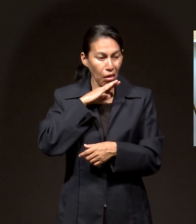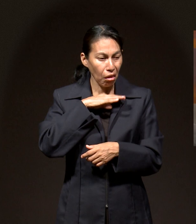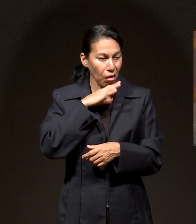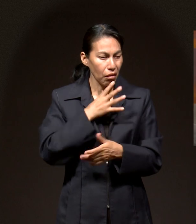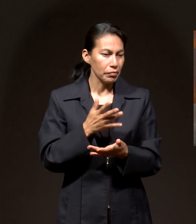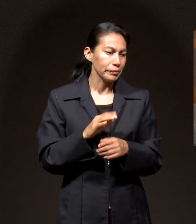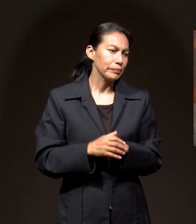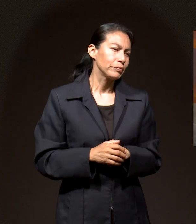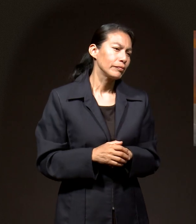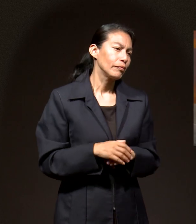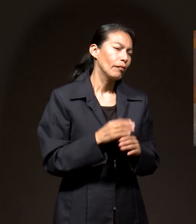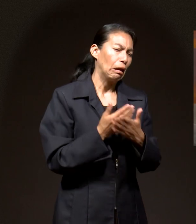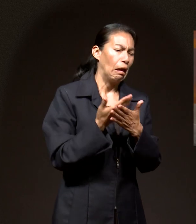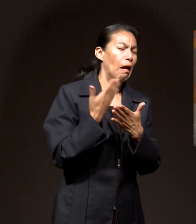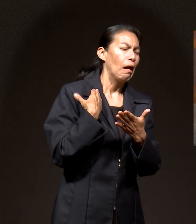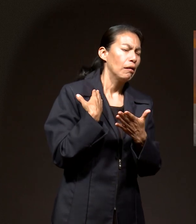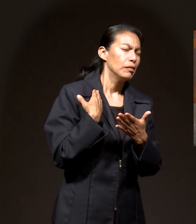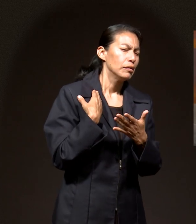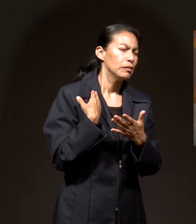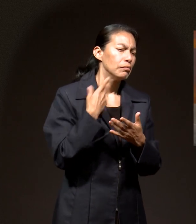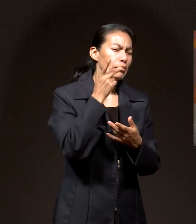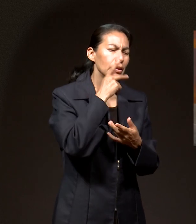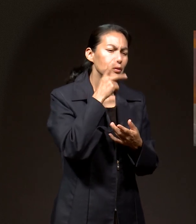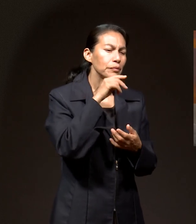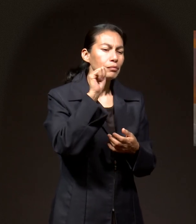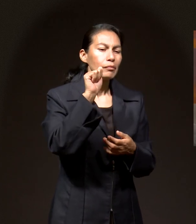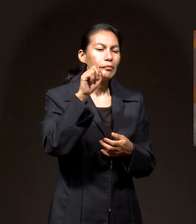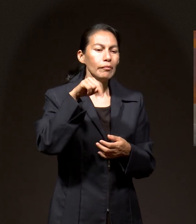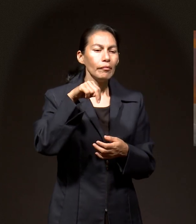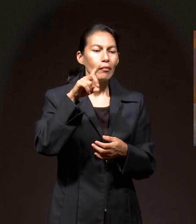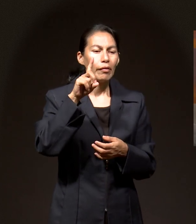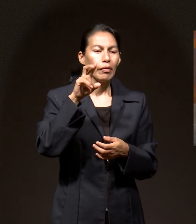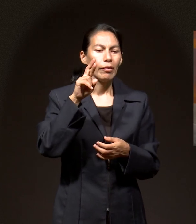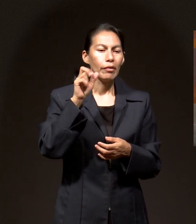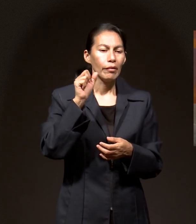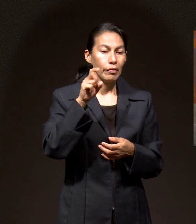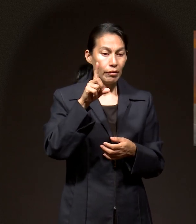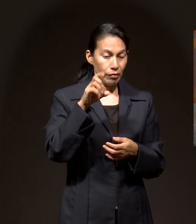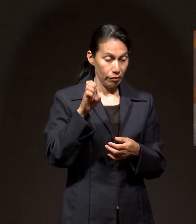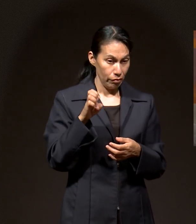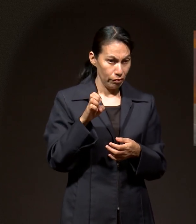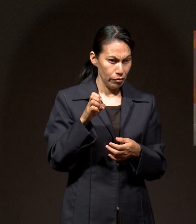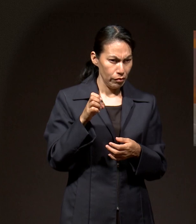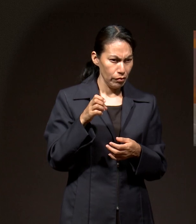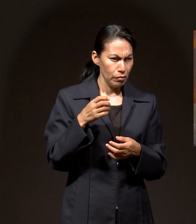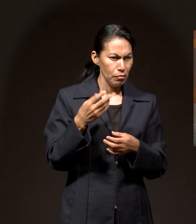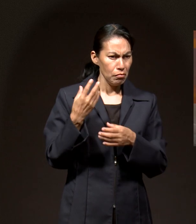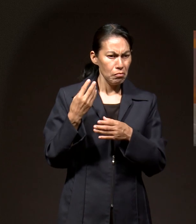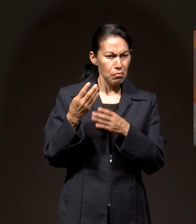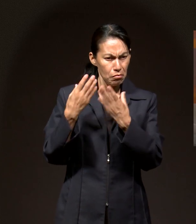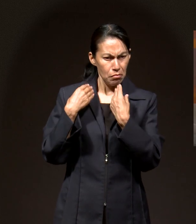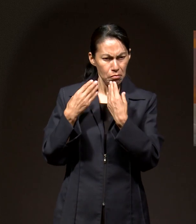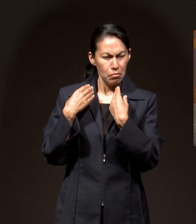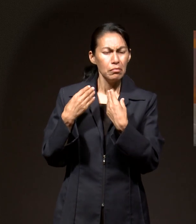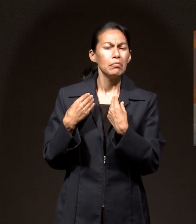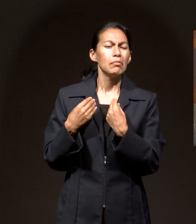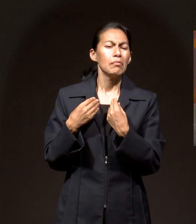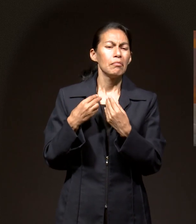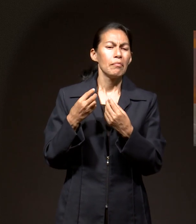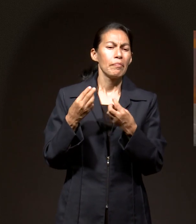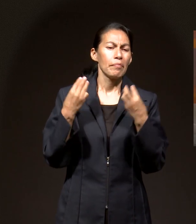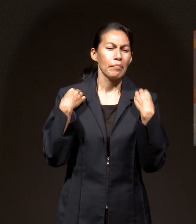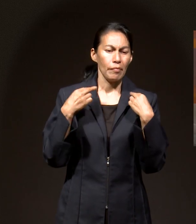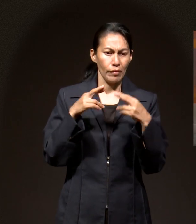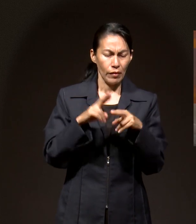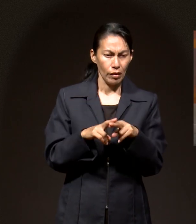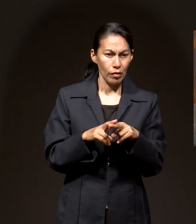es cierto? Mire, yo llevé algunas clases con el pastor Andrade, que seguramente todavía está por aquí en la comunidad, y él oraba también por los trabajos